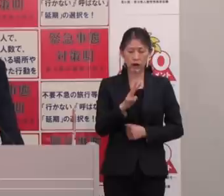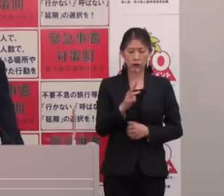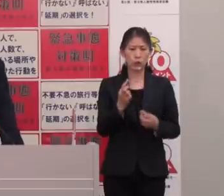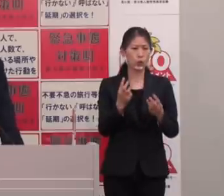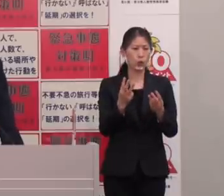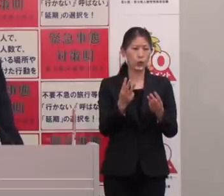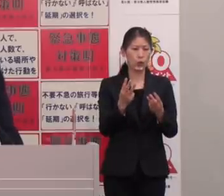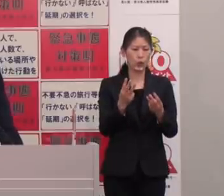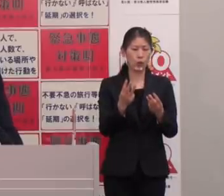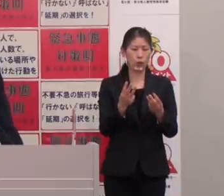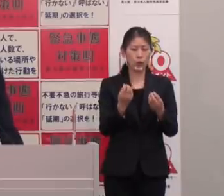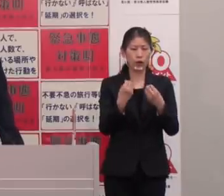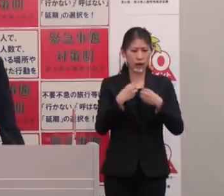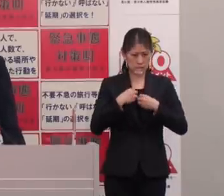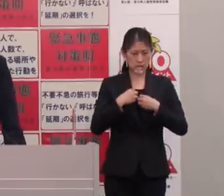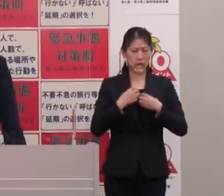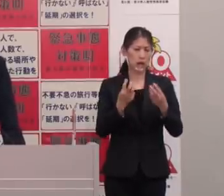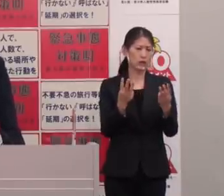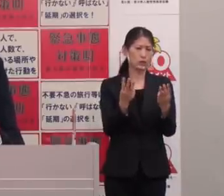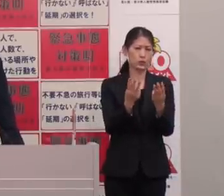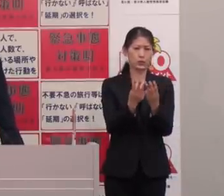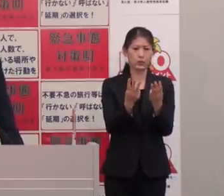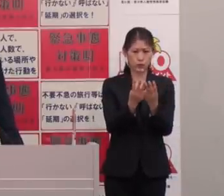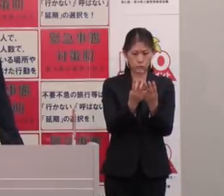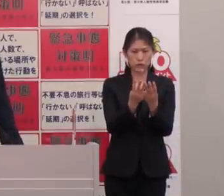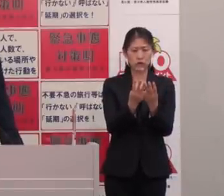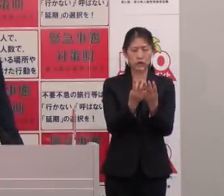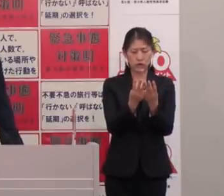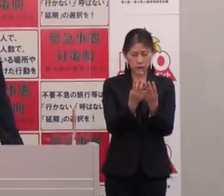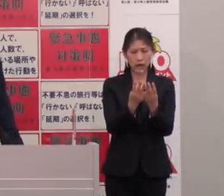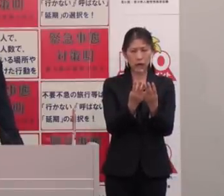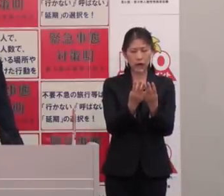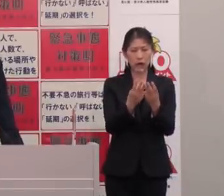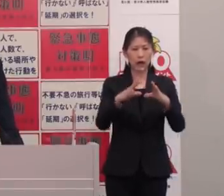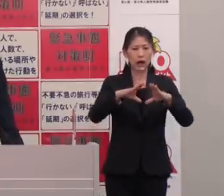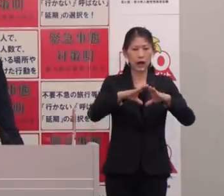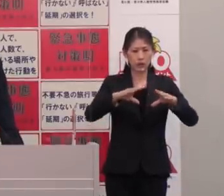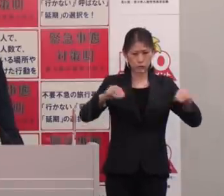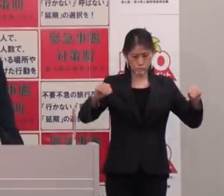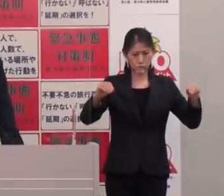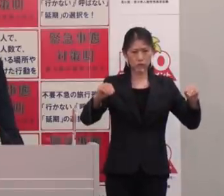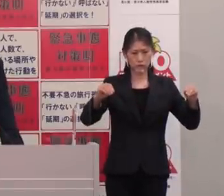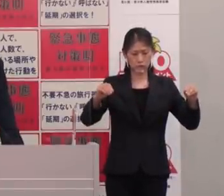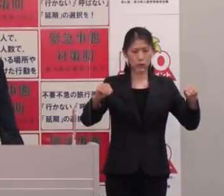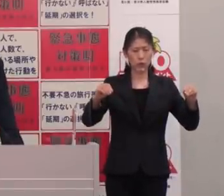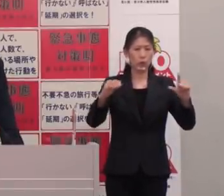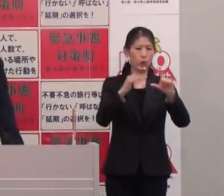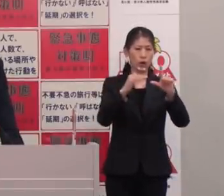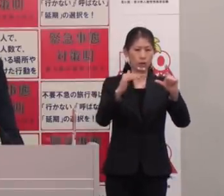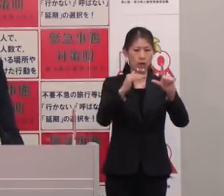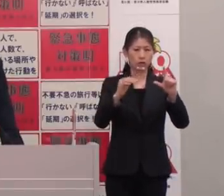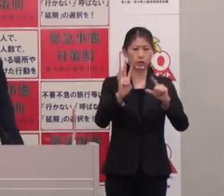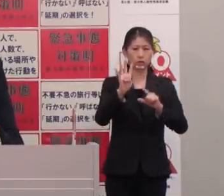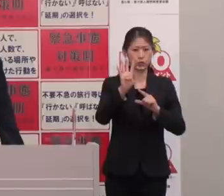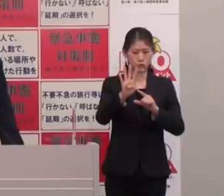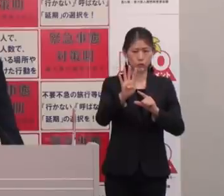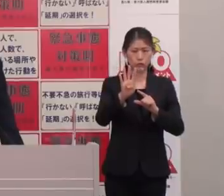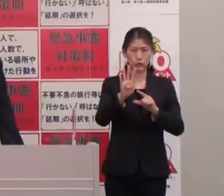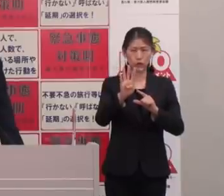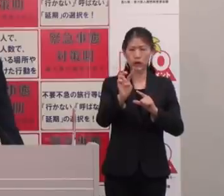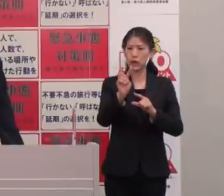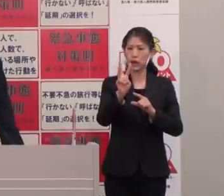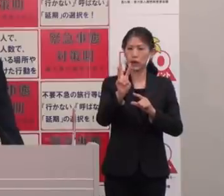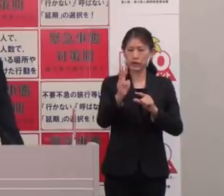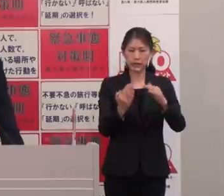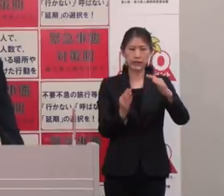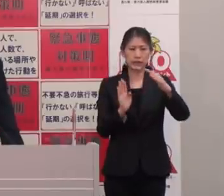ージ3やステージ4の基準を超えておりいますので、県としては 今後の